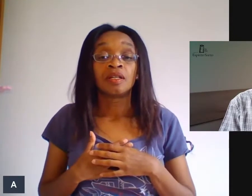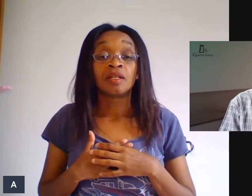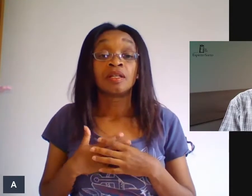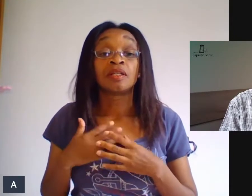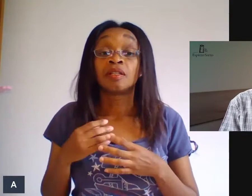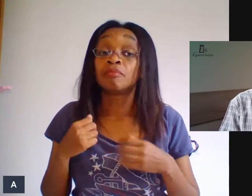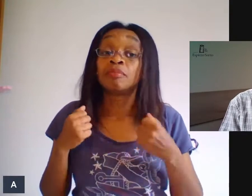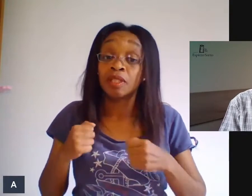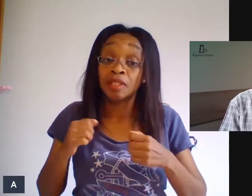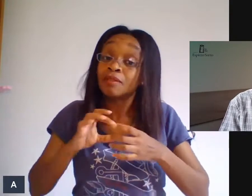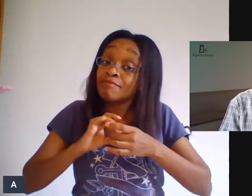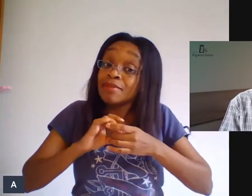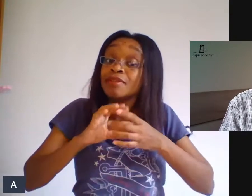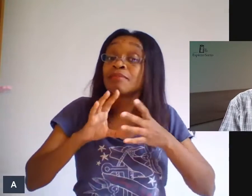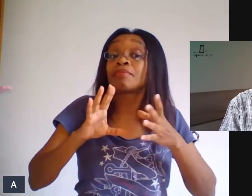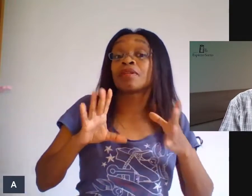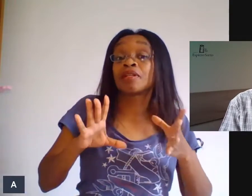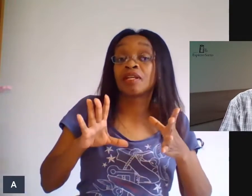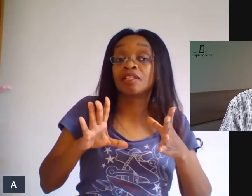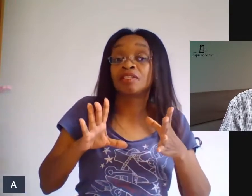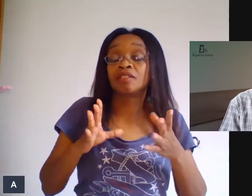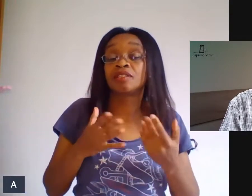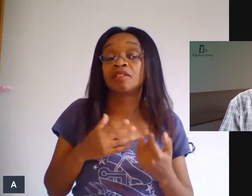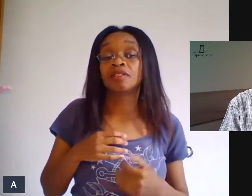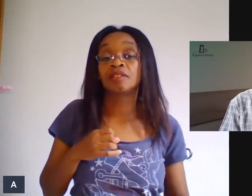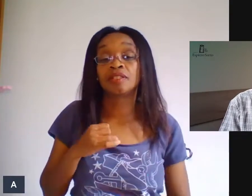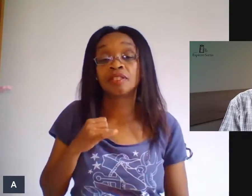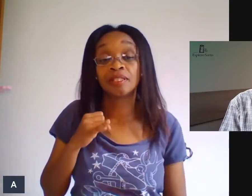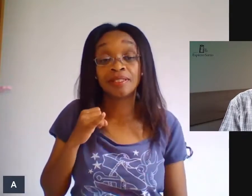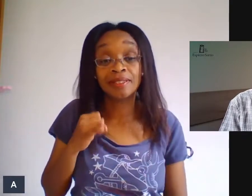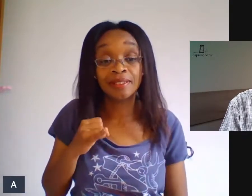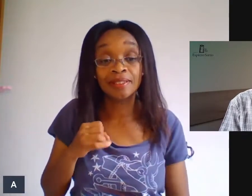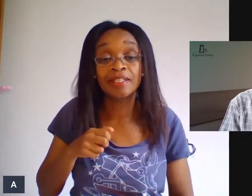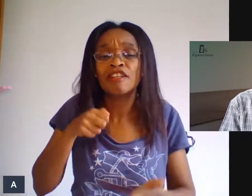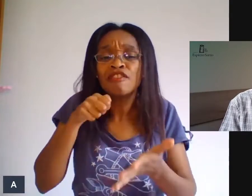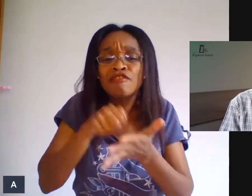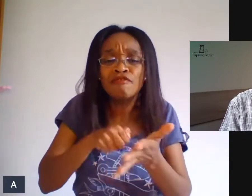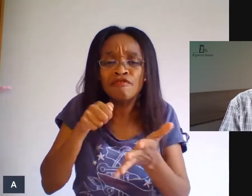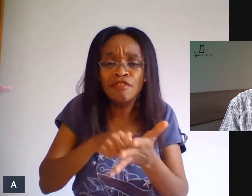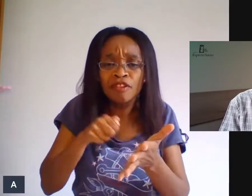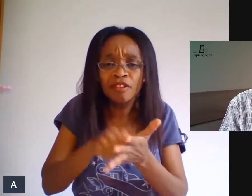ter assim aquela propriedade da procriação, né?